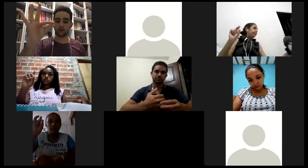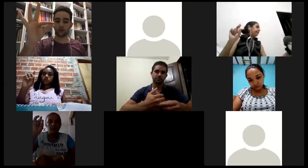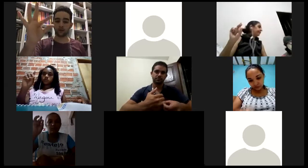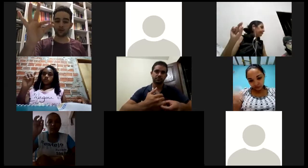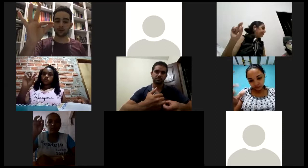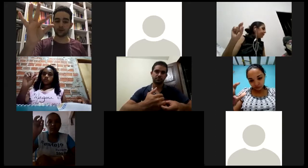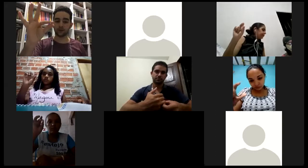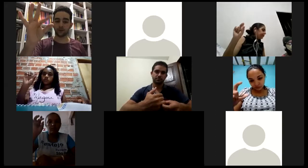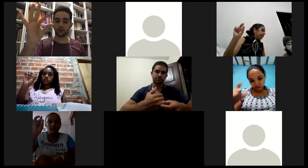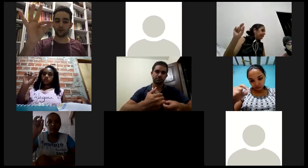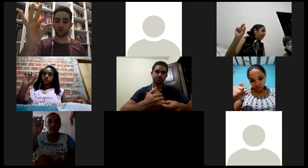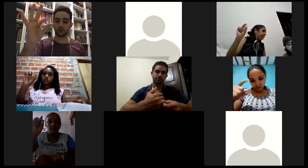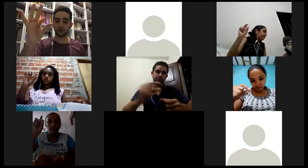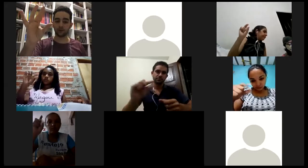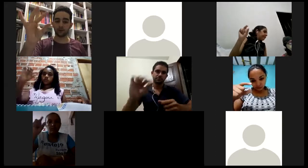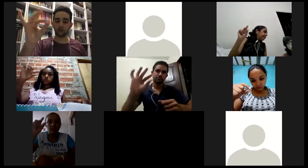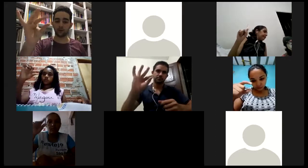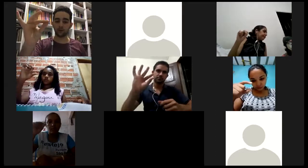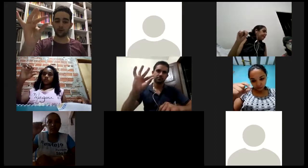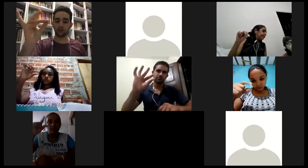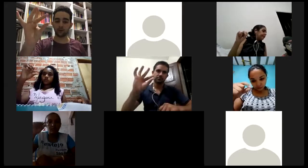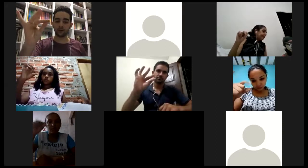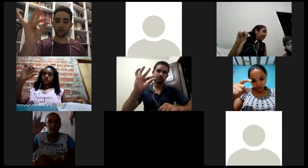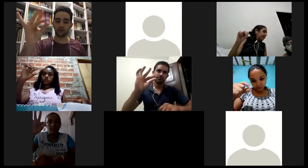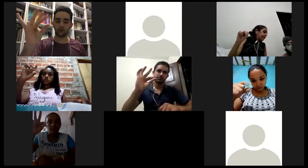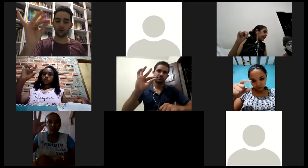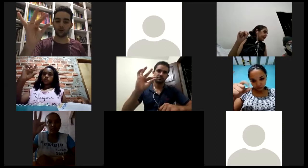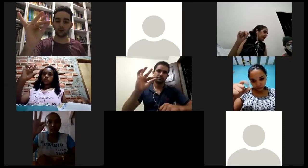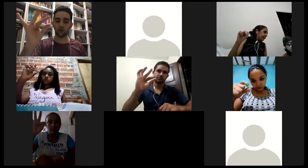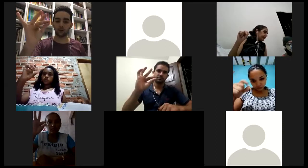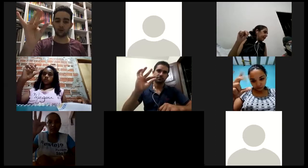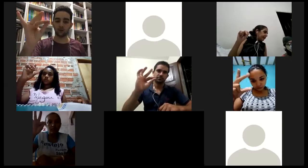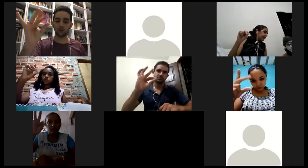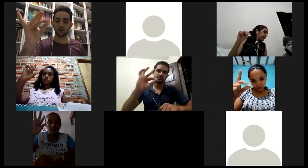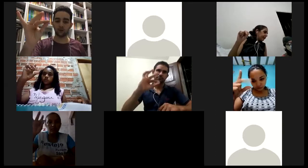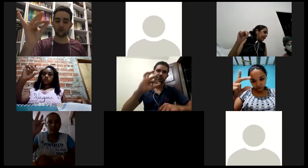O importante é que faça esse aqui, ó. É o sinal de cola, como se estivesse grudando.